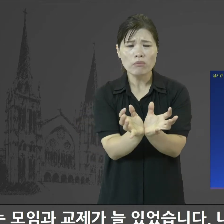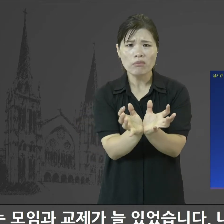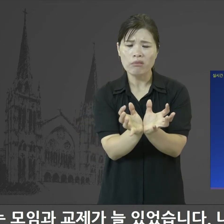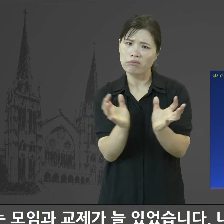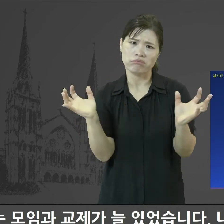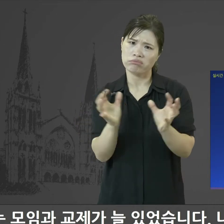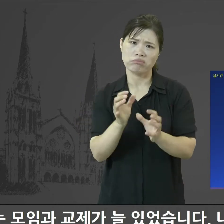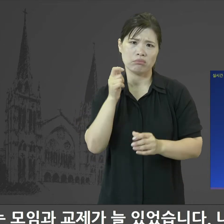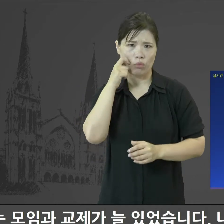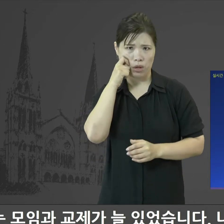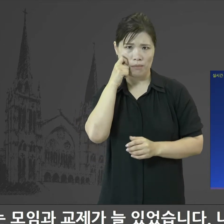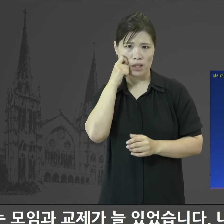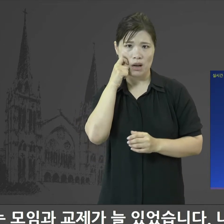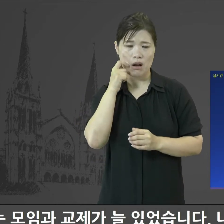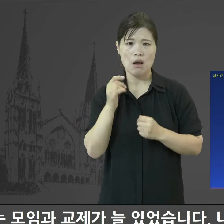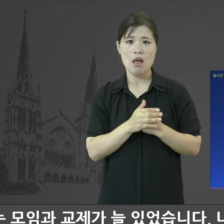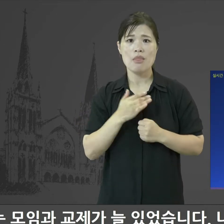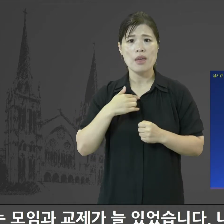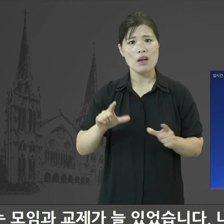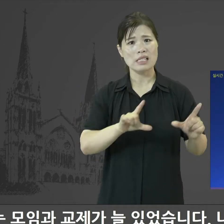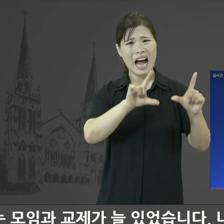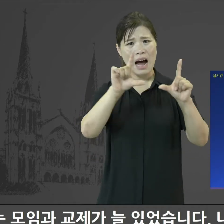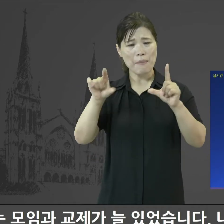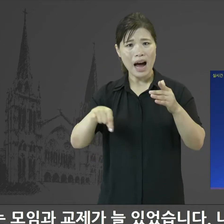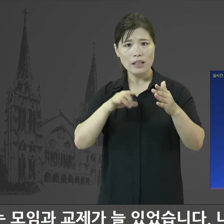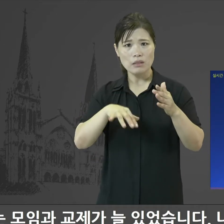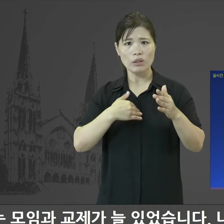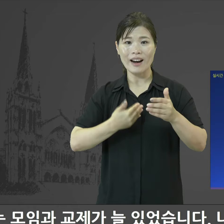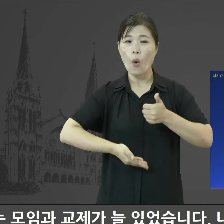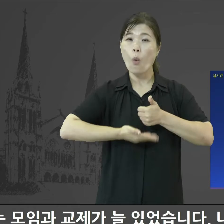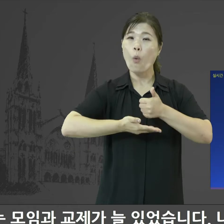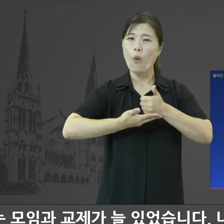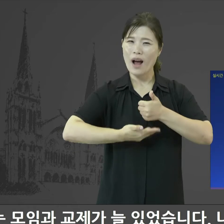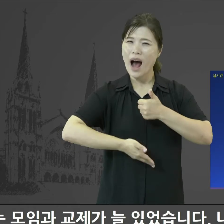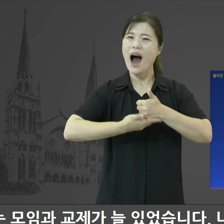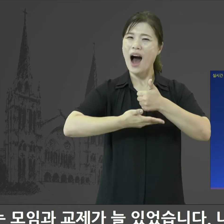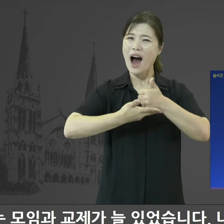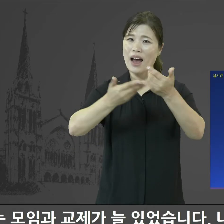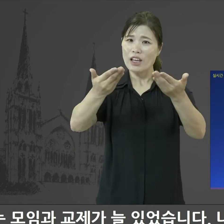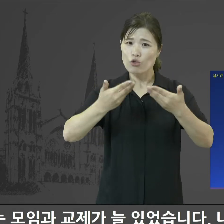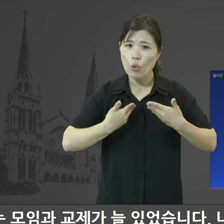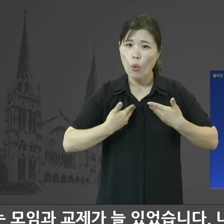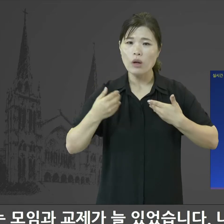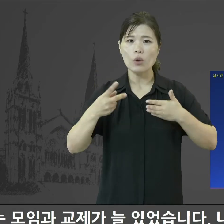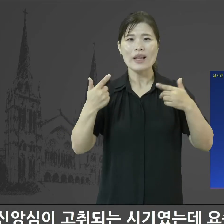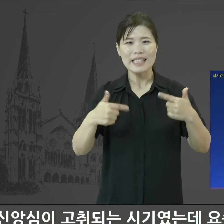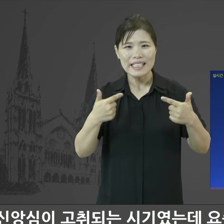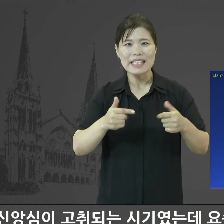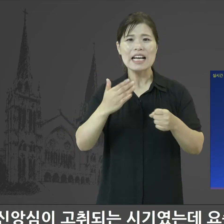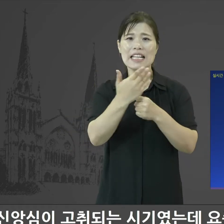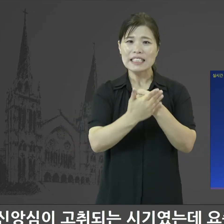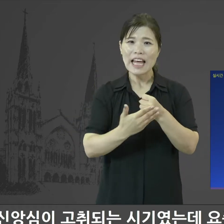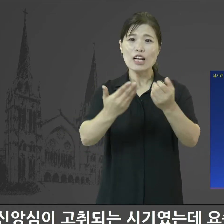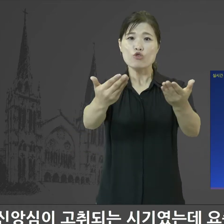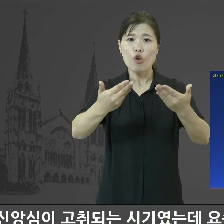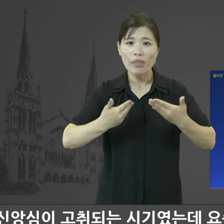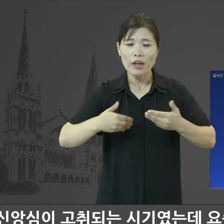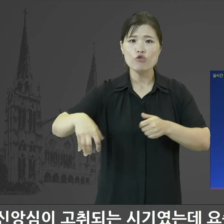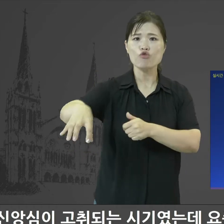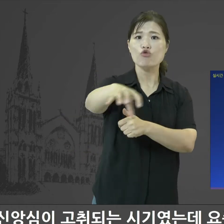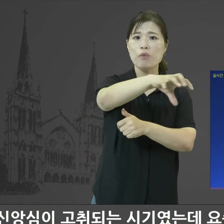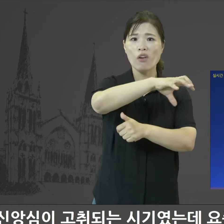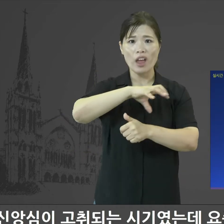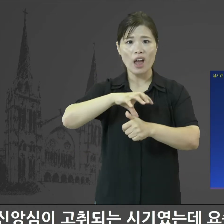못합니다. 그래서 내 삶에서 나를 지지하고 또 격려해주고 늘 은혜를 전달해 주던 주변의 신앙적인